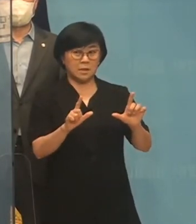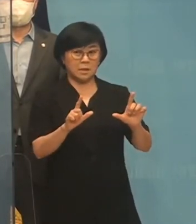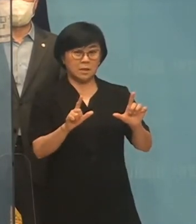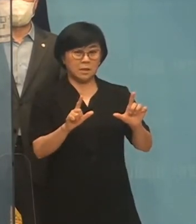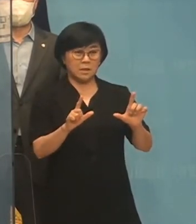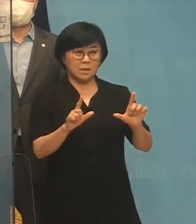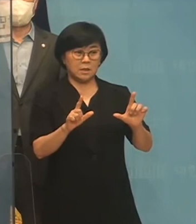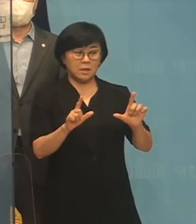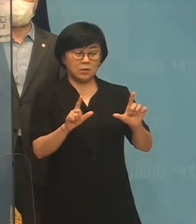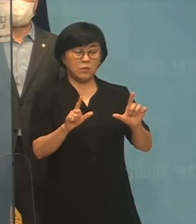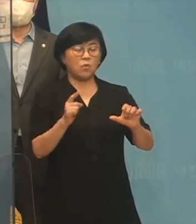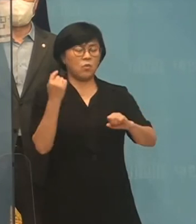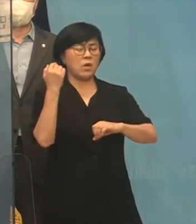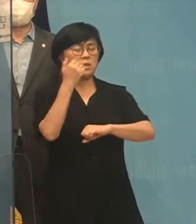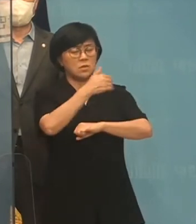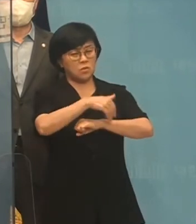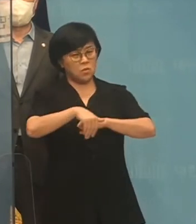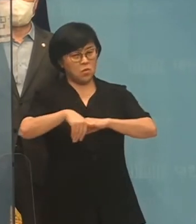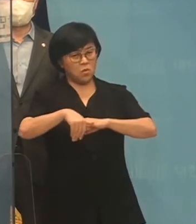의도되고